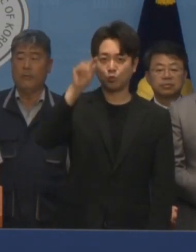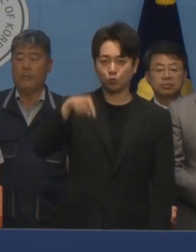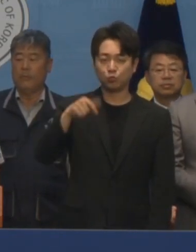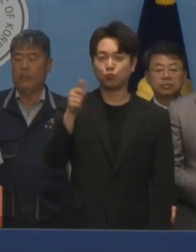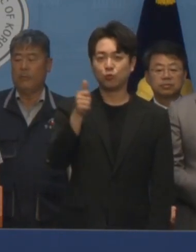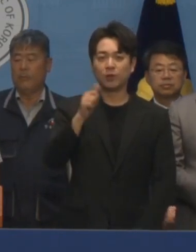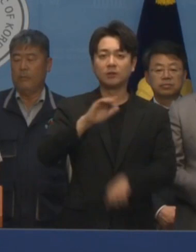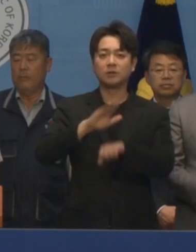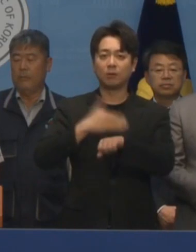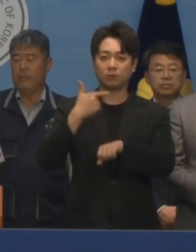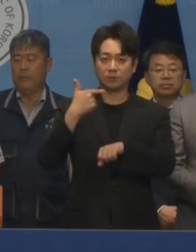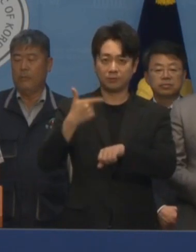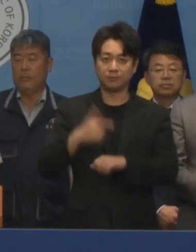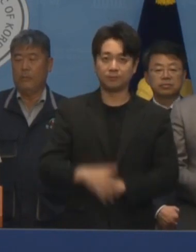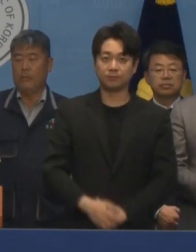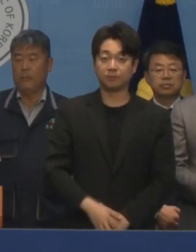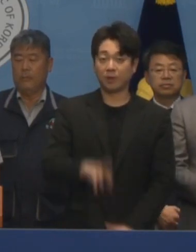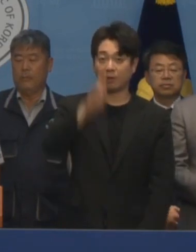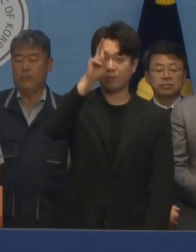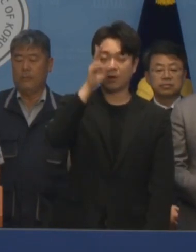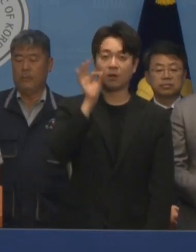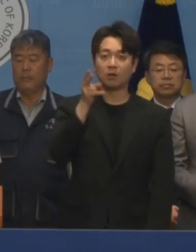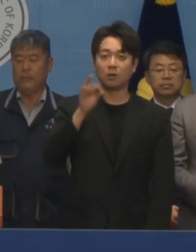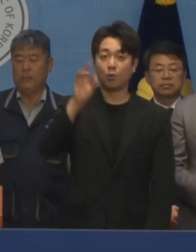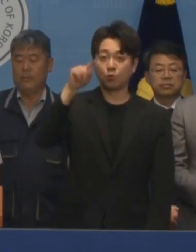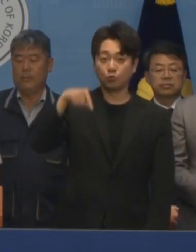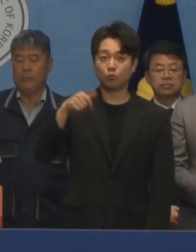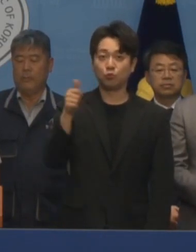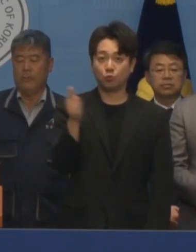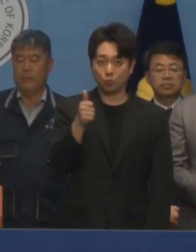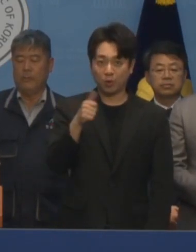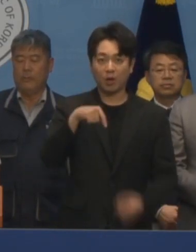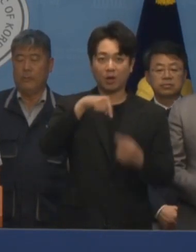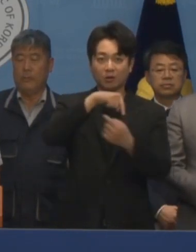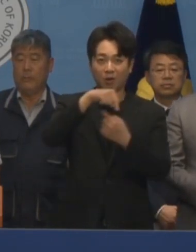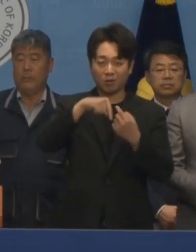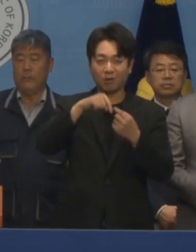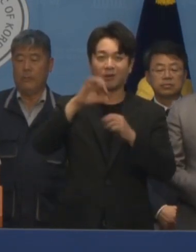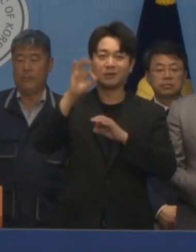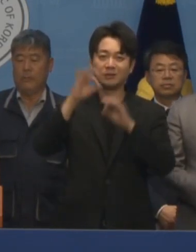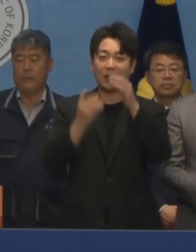있습니다. 박영우 회장의 잘못된 경영과